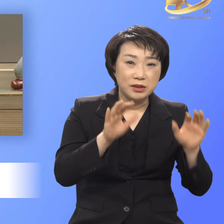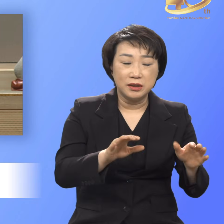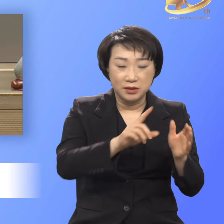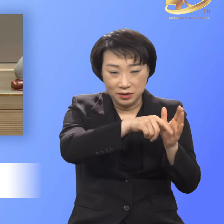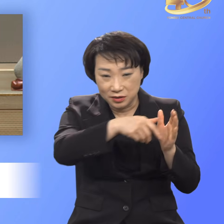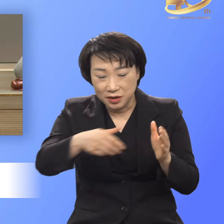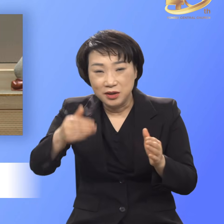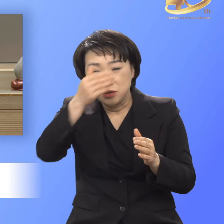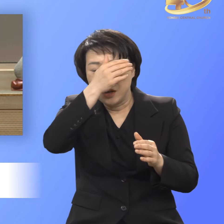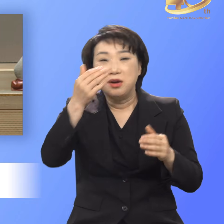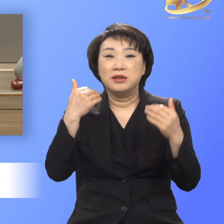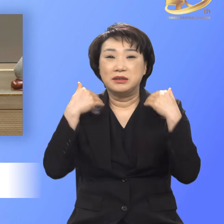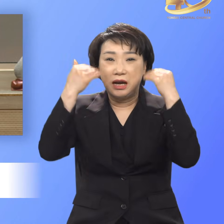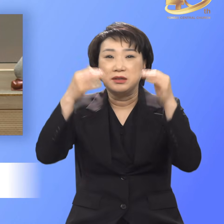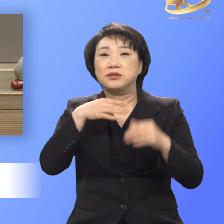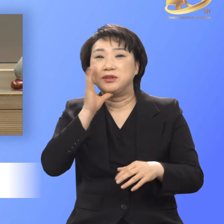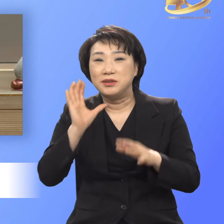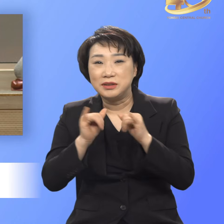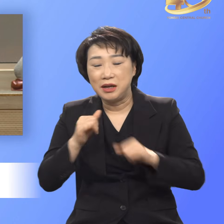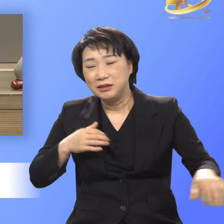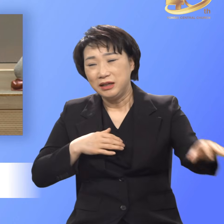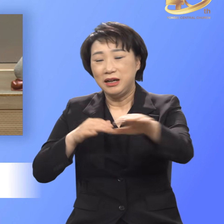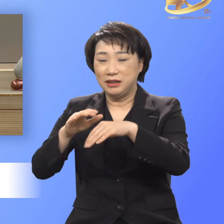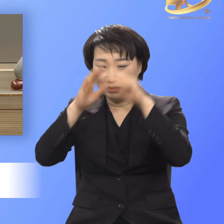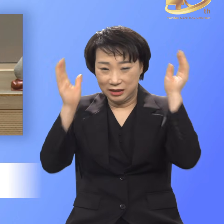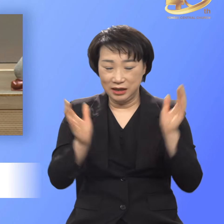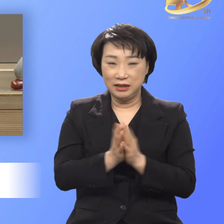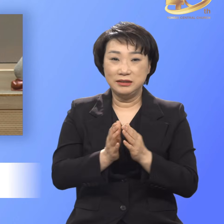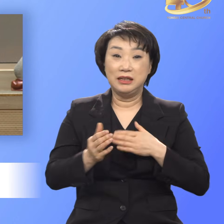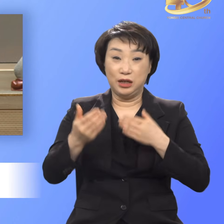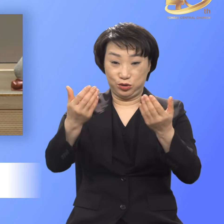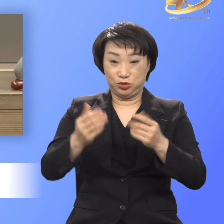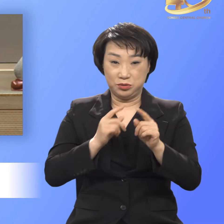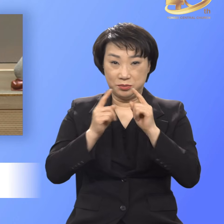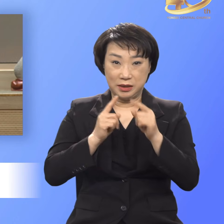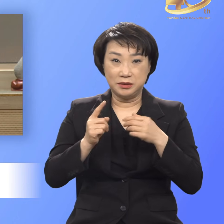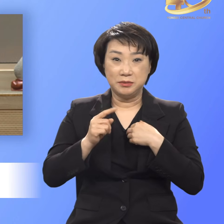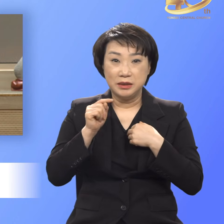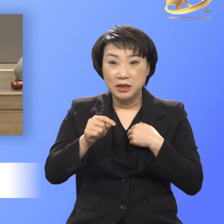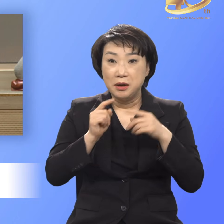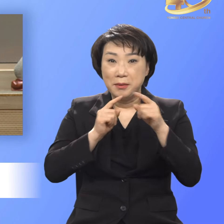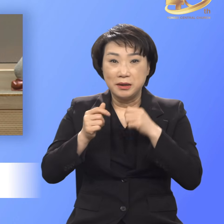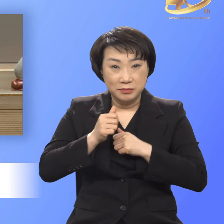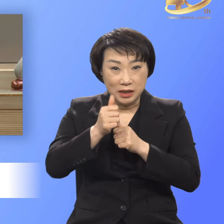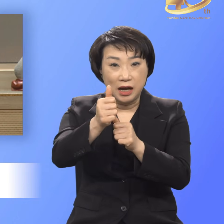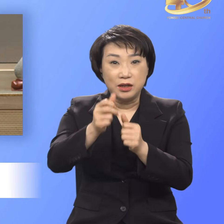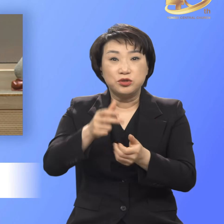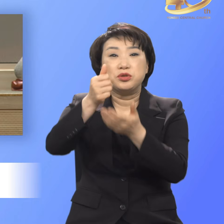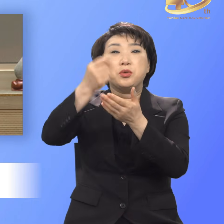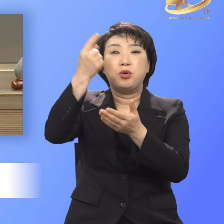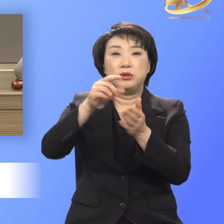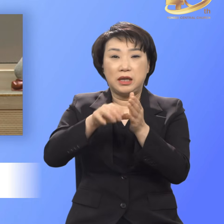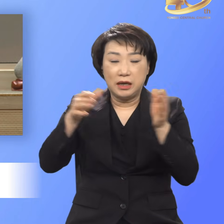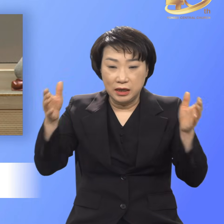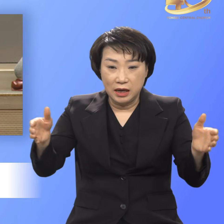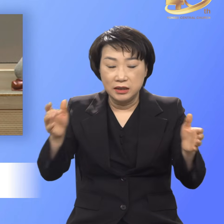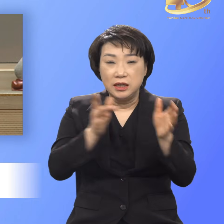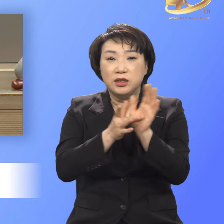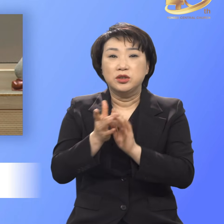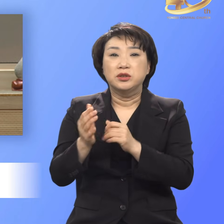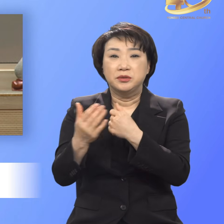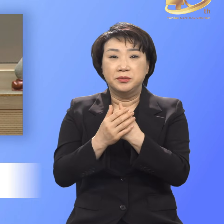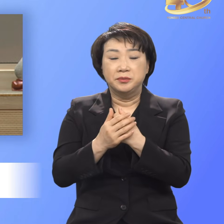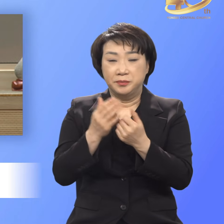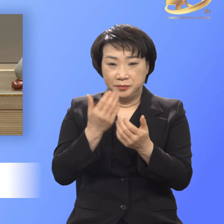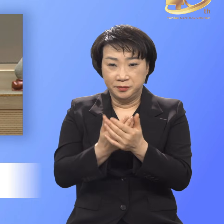어린나이에서부터 청년과 장년 노년에 이르기까지 내게 주신 이 말씀 따라 주님 오실 그날까지 예수로